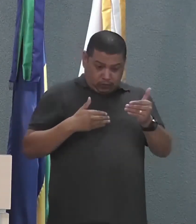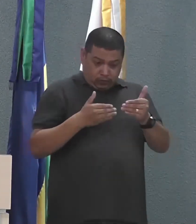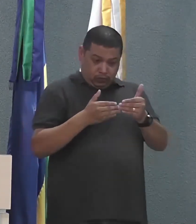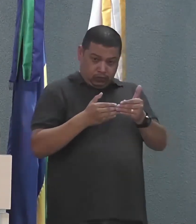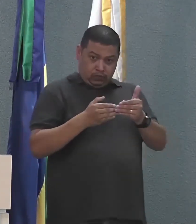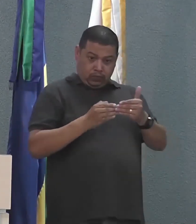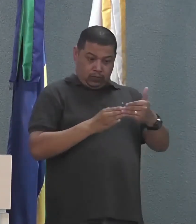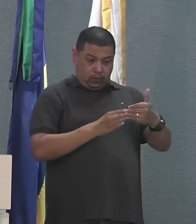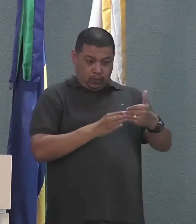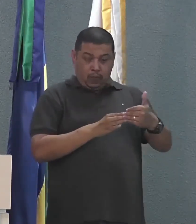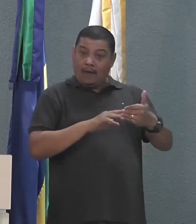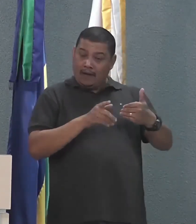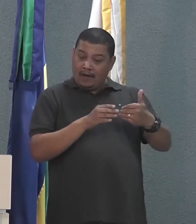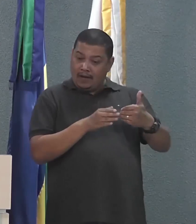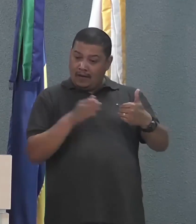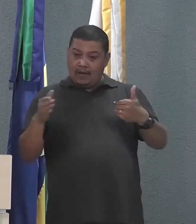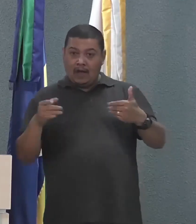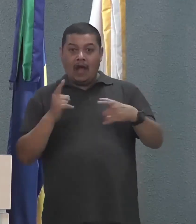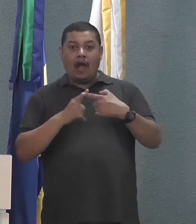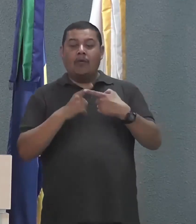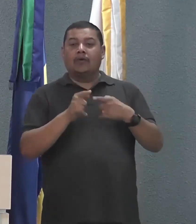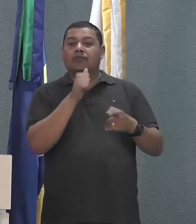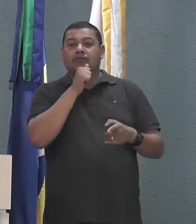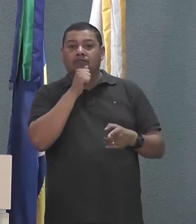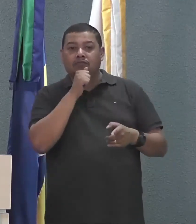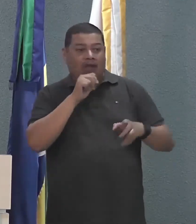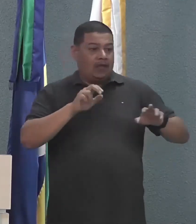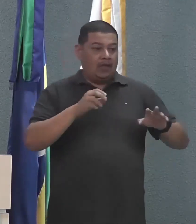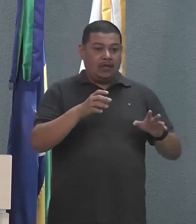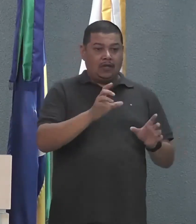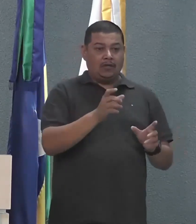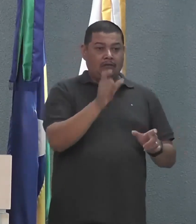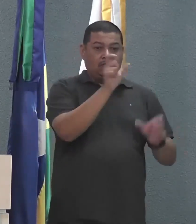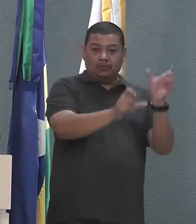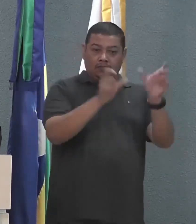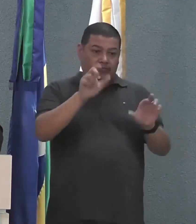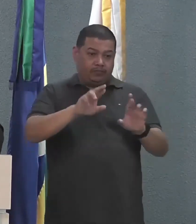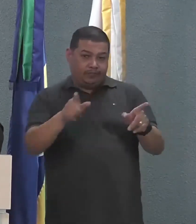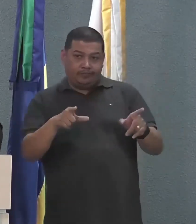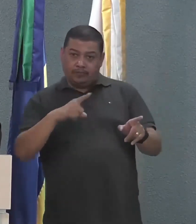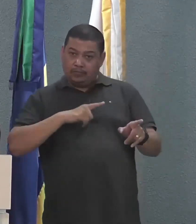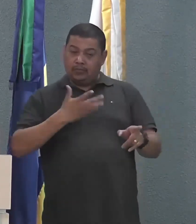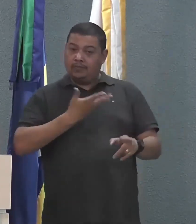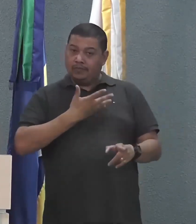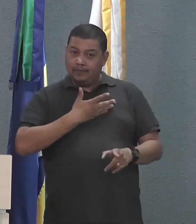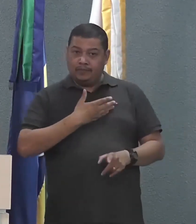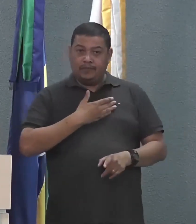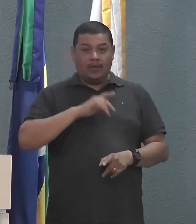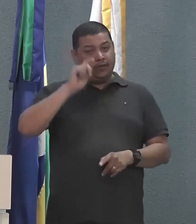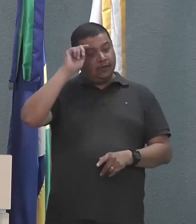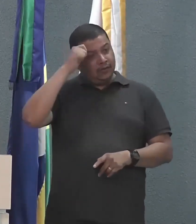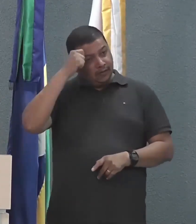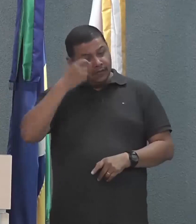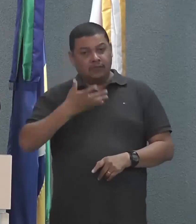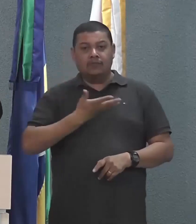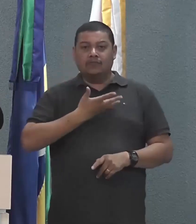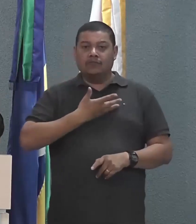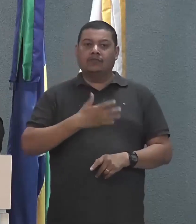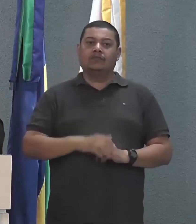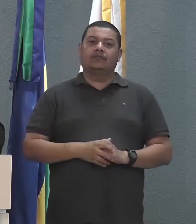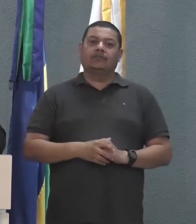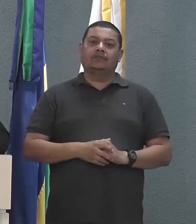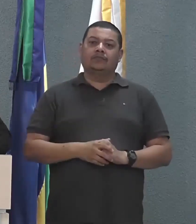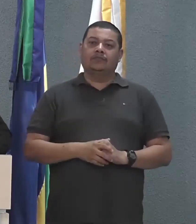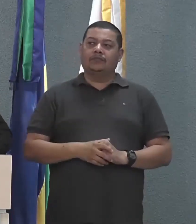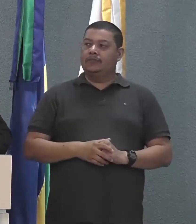não existe diferença entre os seres humanos. Tenho grandes amigos negros, tenho grandes amigas negras, tenho